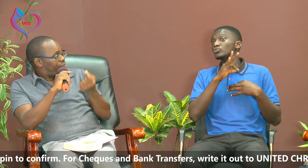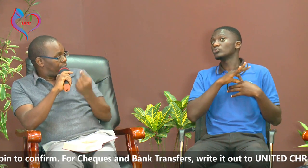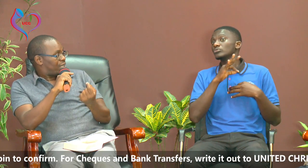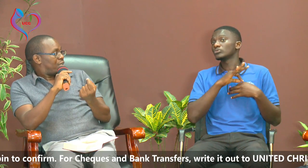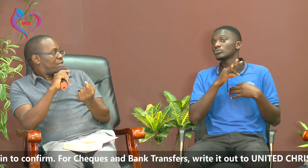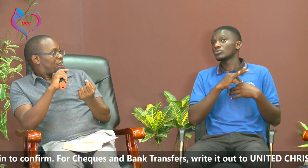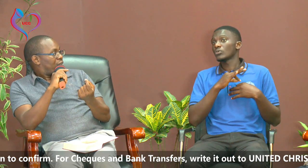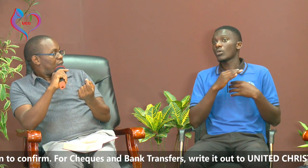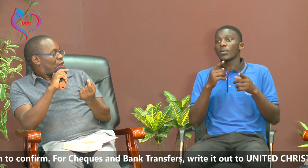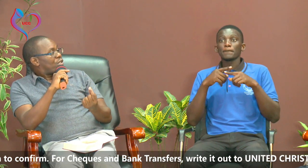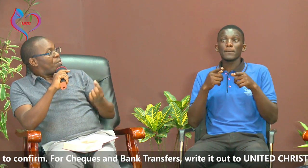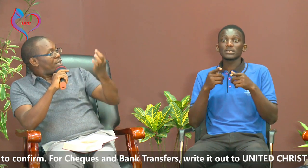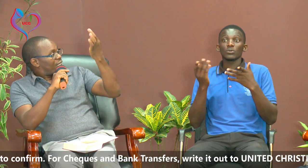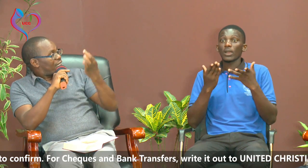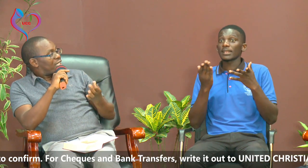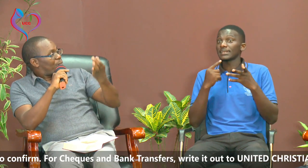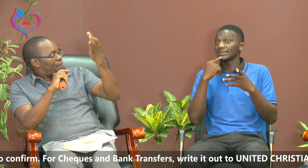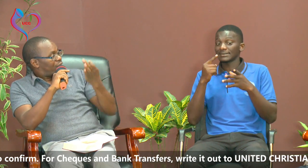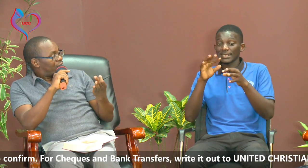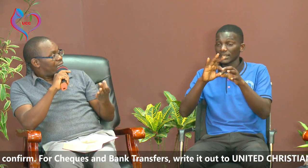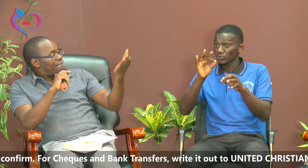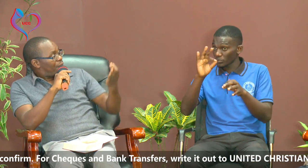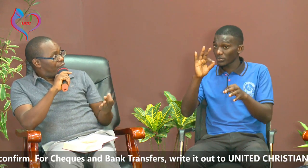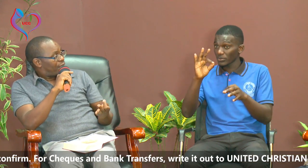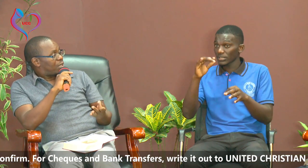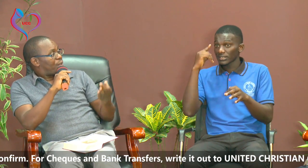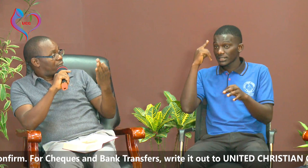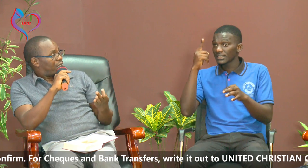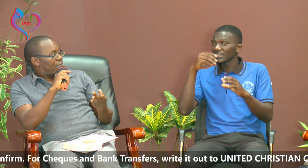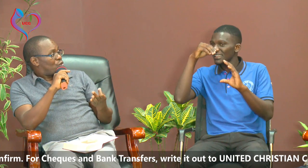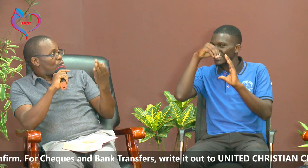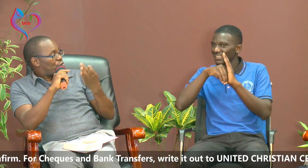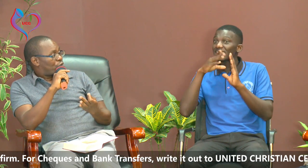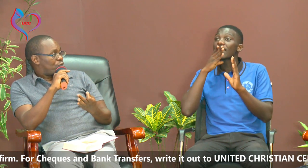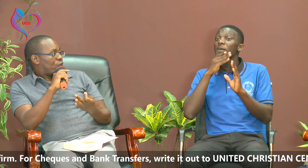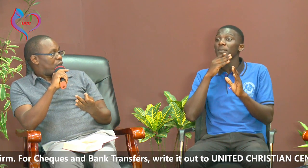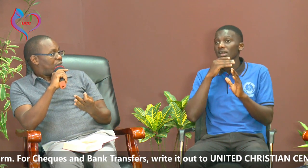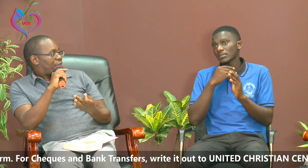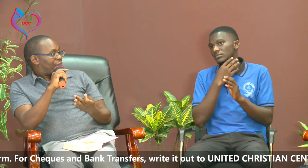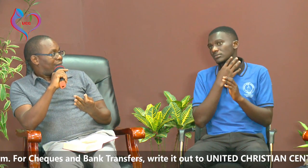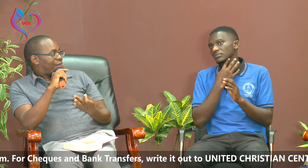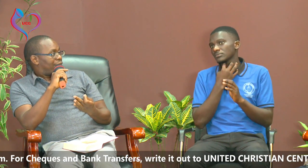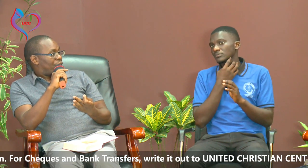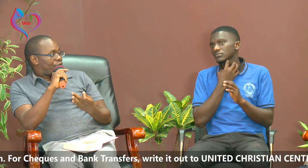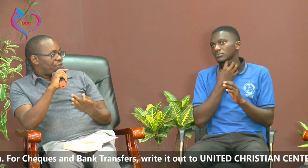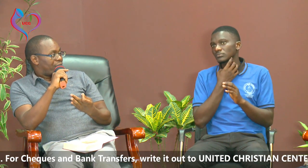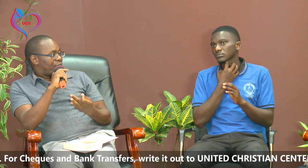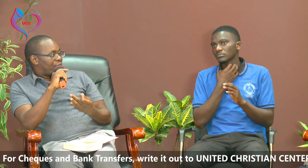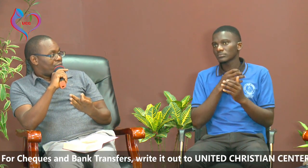spirit olusi baba tegeza da spirit the inner man spirit yo muntu onfunye esebo